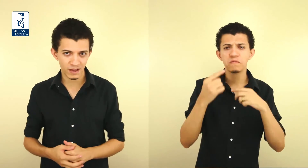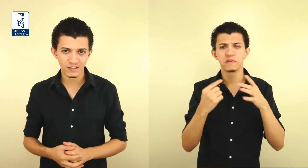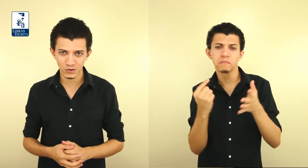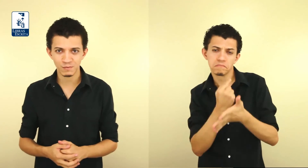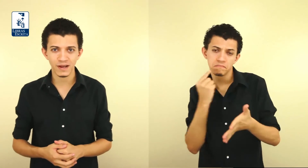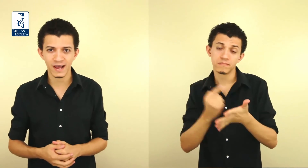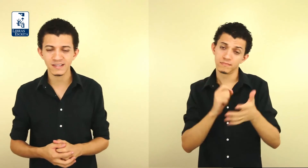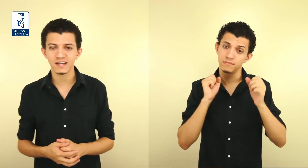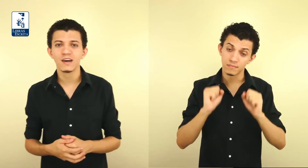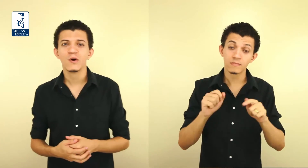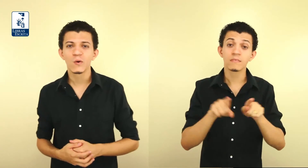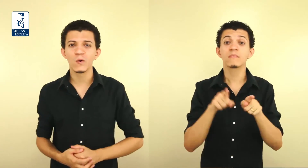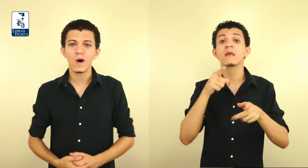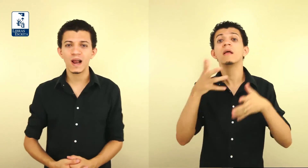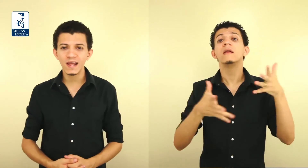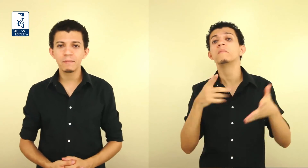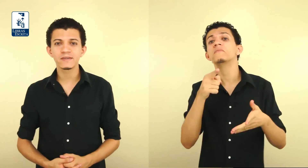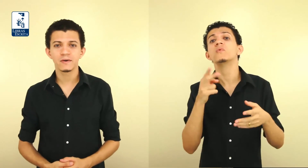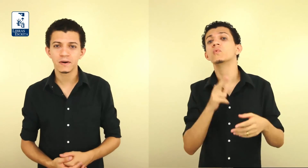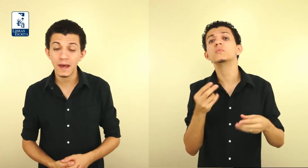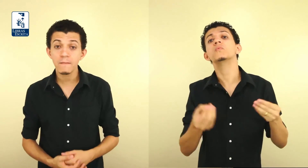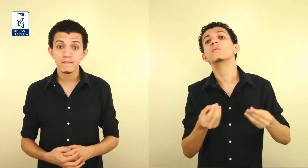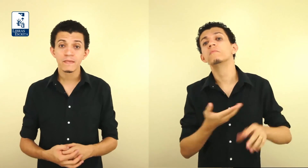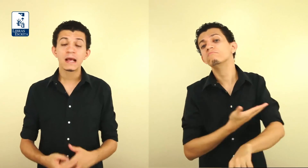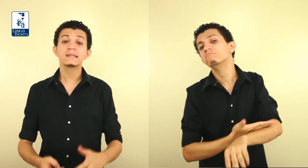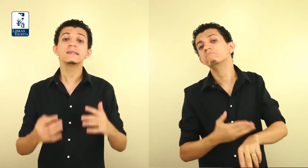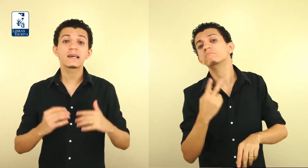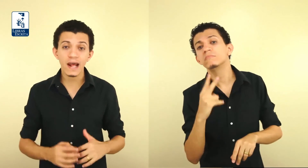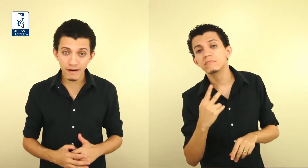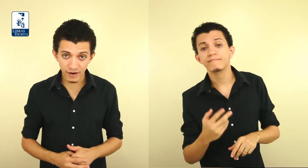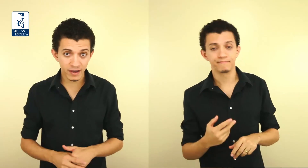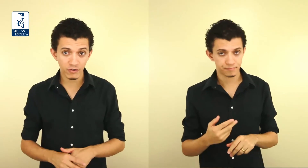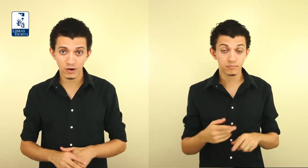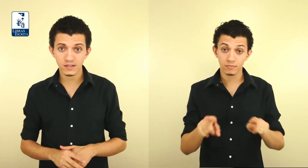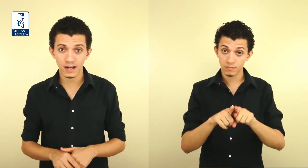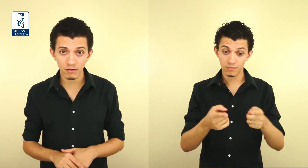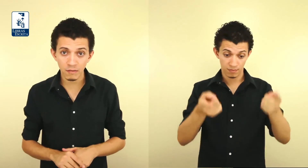a sua experiência com a Libras, ok? Se inscreva aqui no nosso canal.